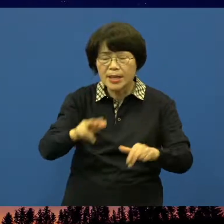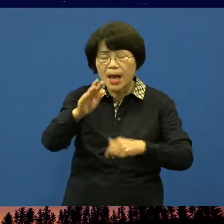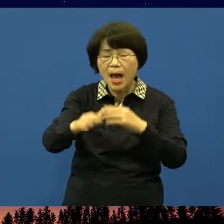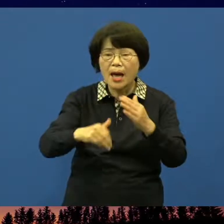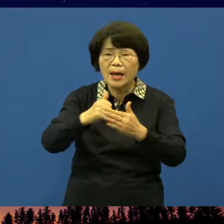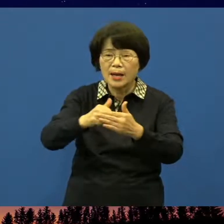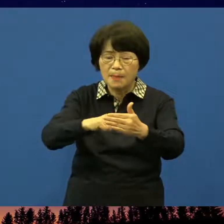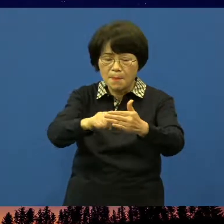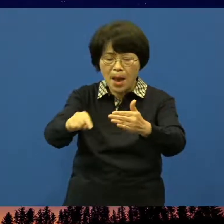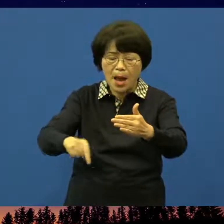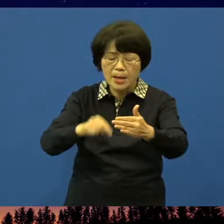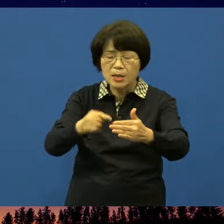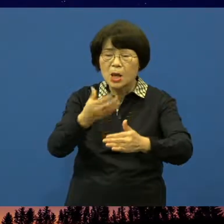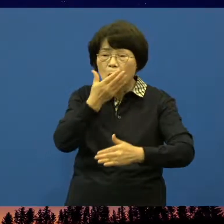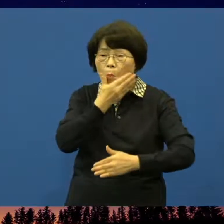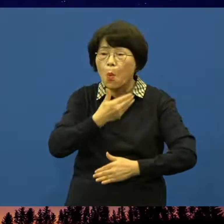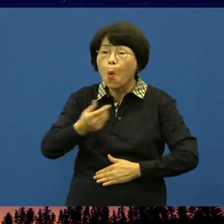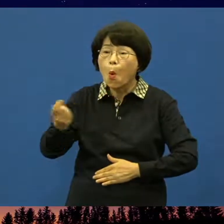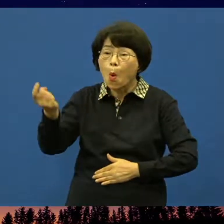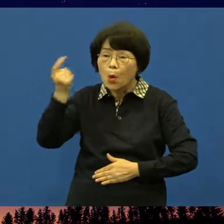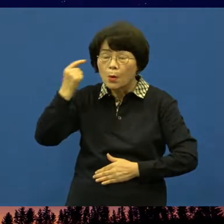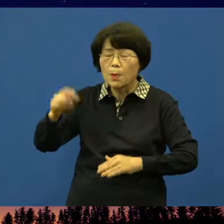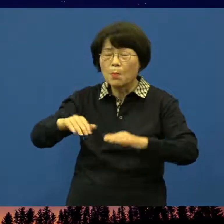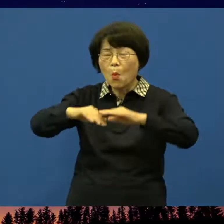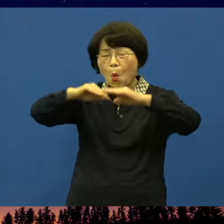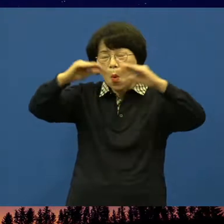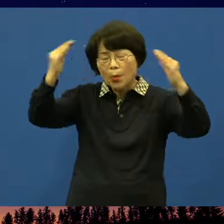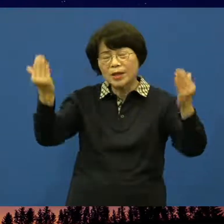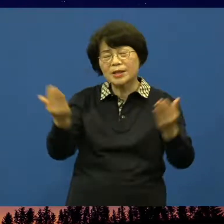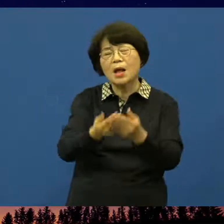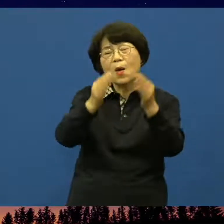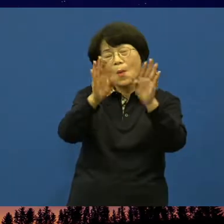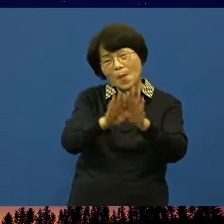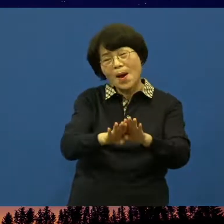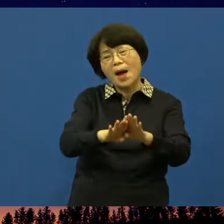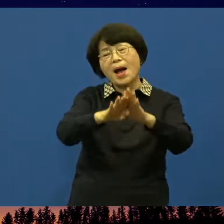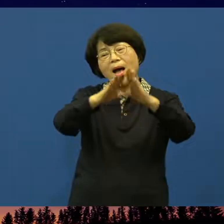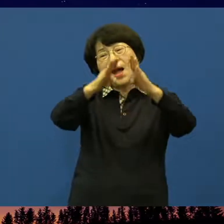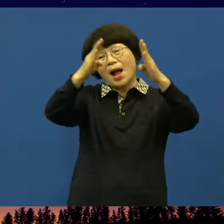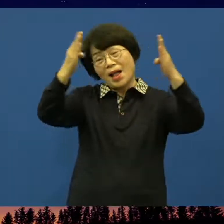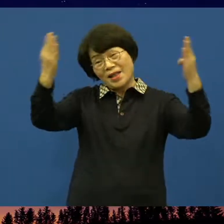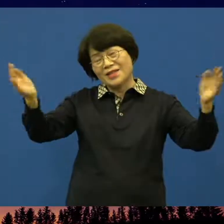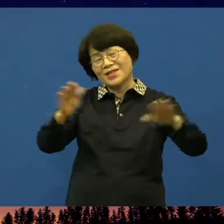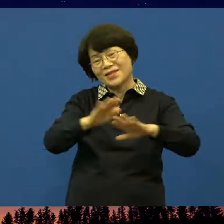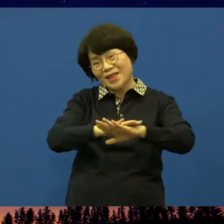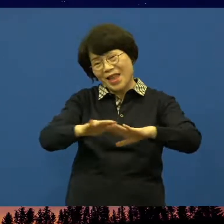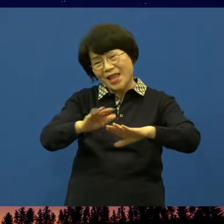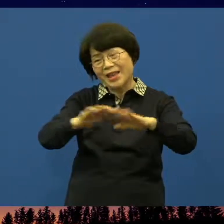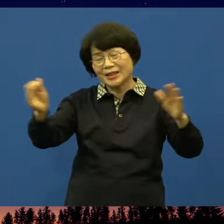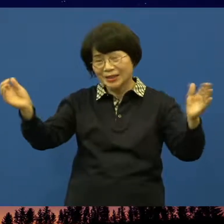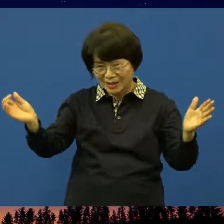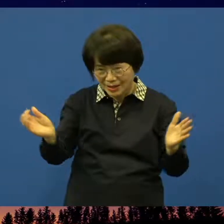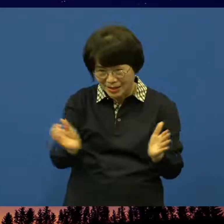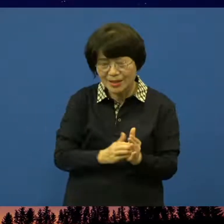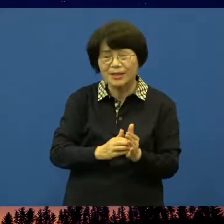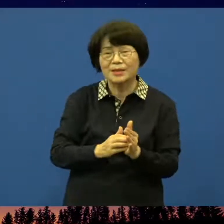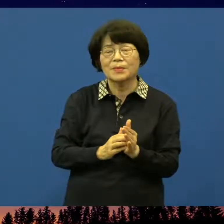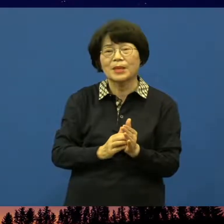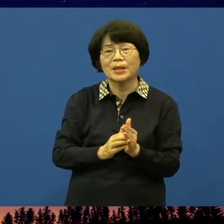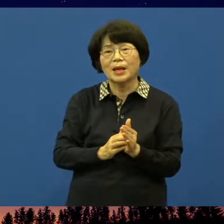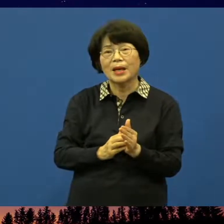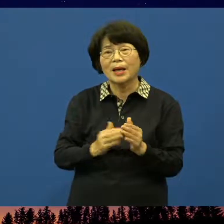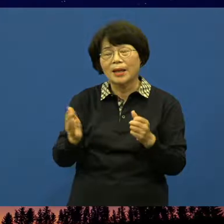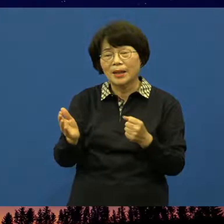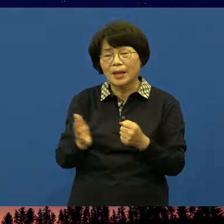이 복음이 우리의 모든 것을 열어주신 거죠. 맺힌 것을 풀어주시는 것이거든요. 예,